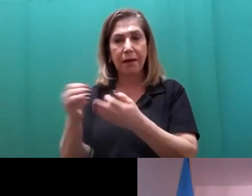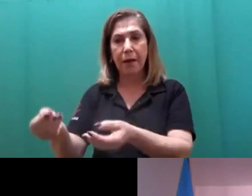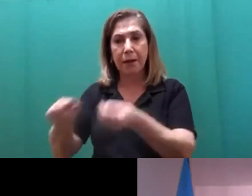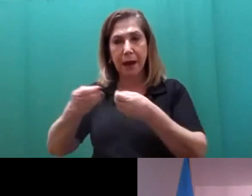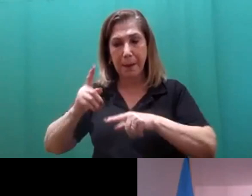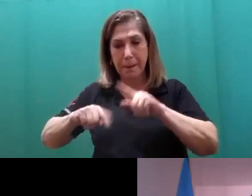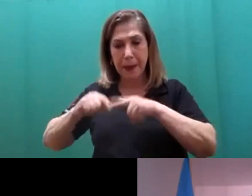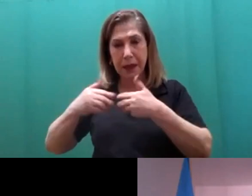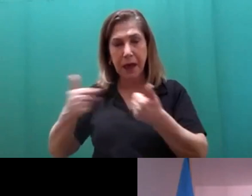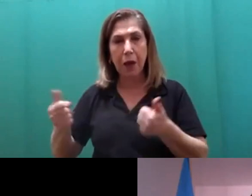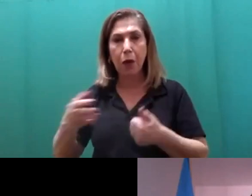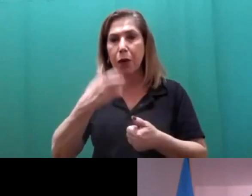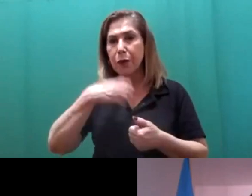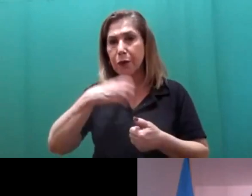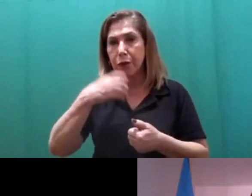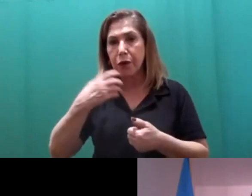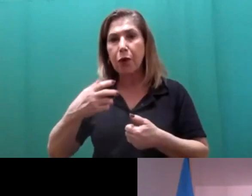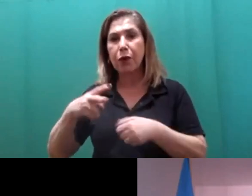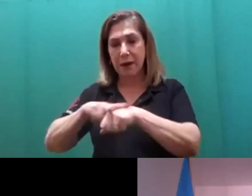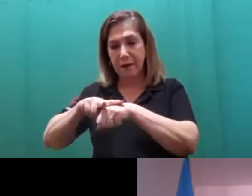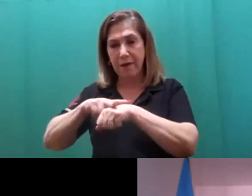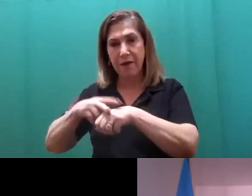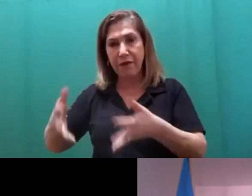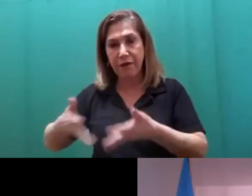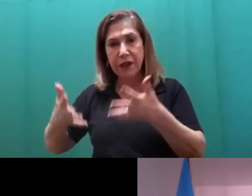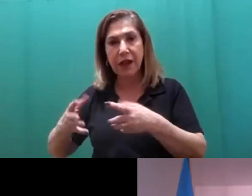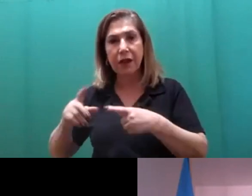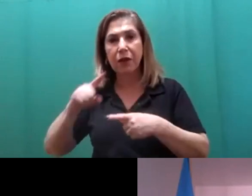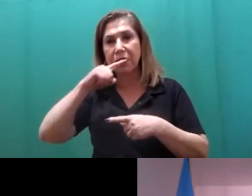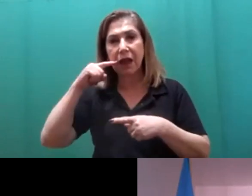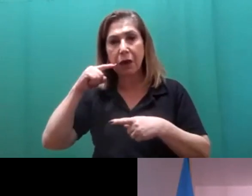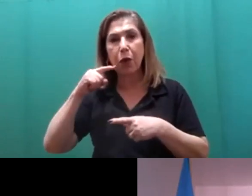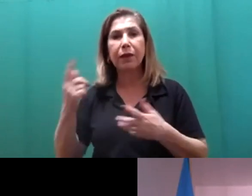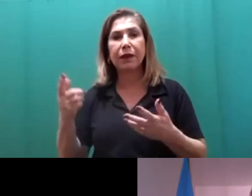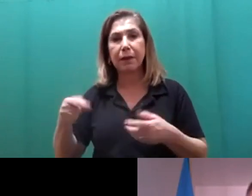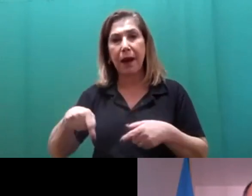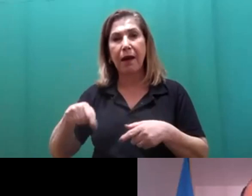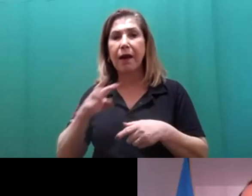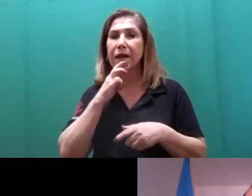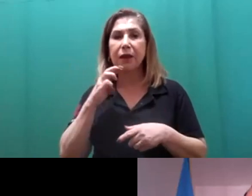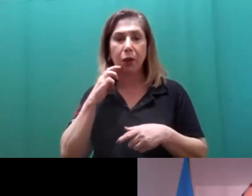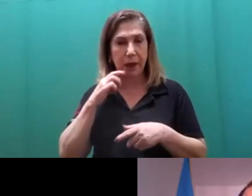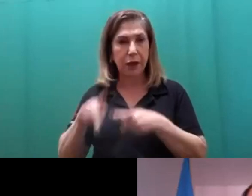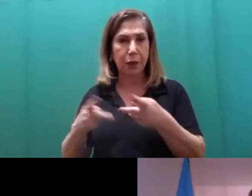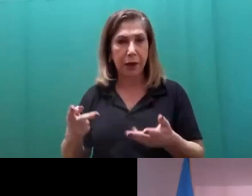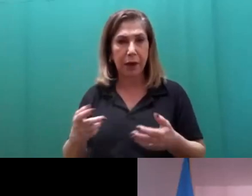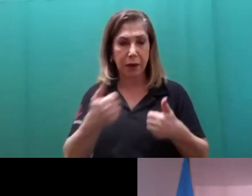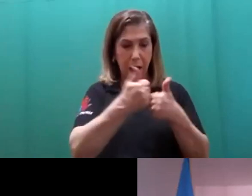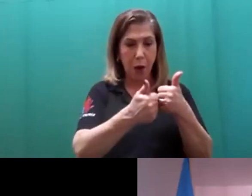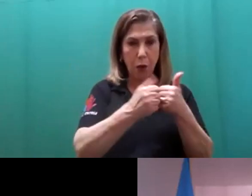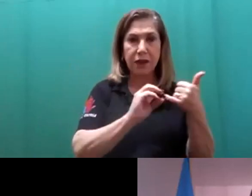todo frutas y hortalizas, y legumes y verduras. En el caso de arroz o de